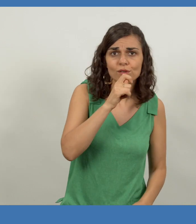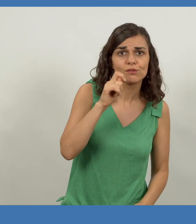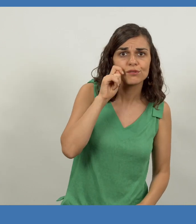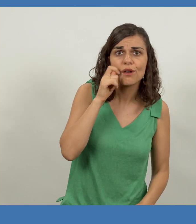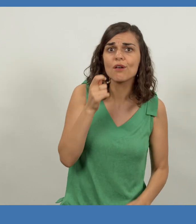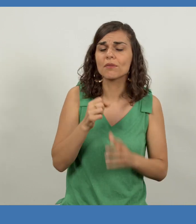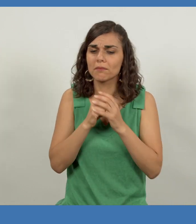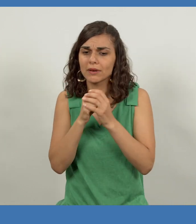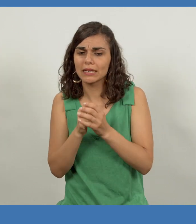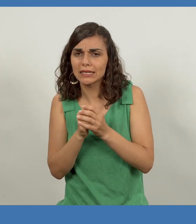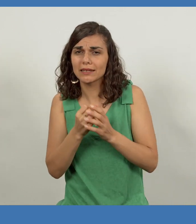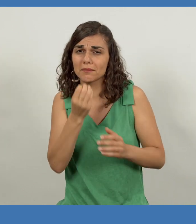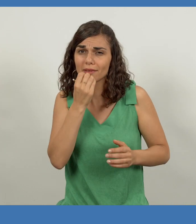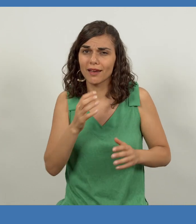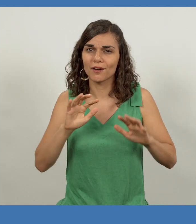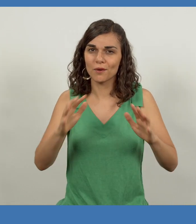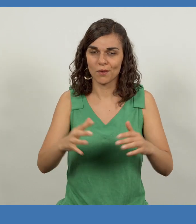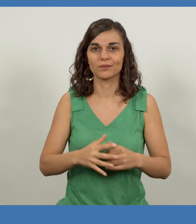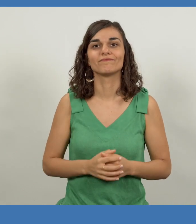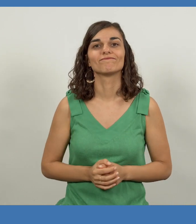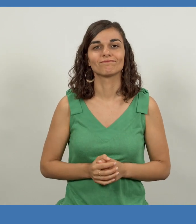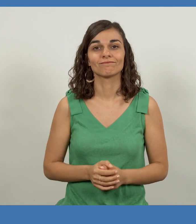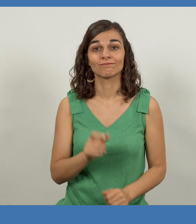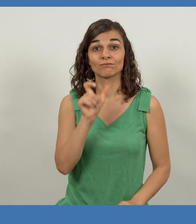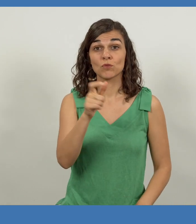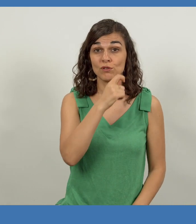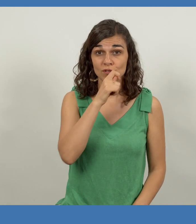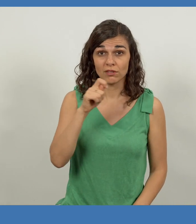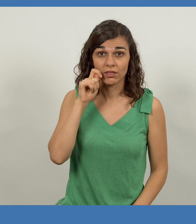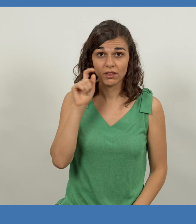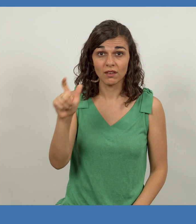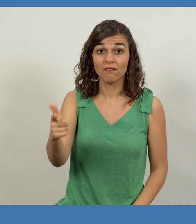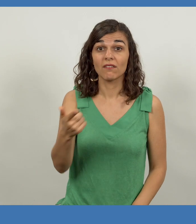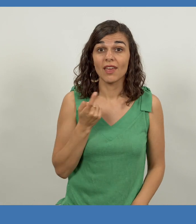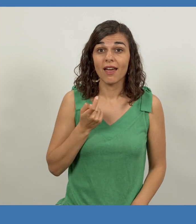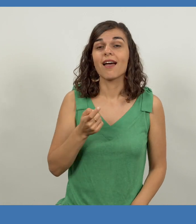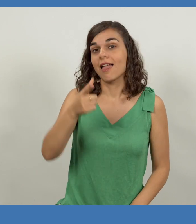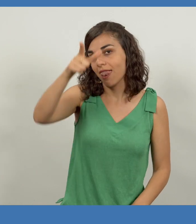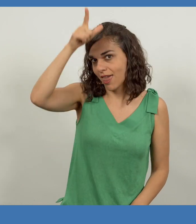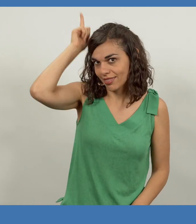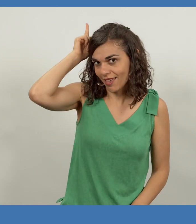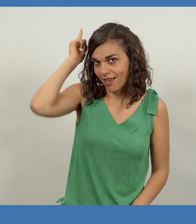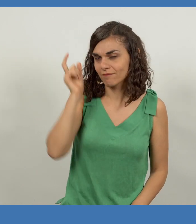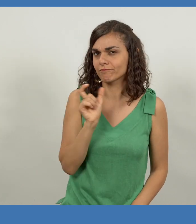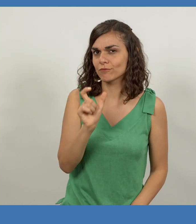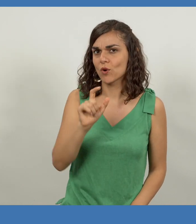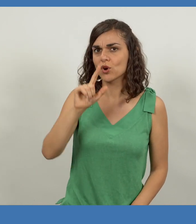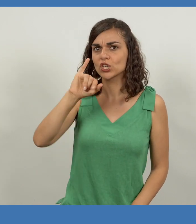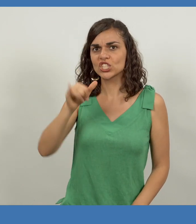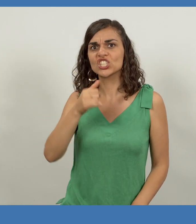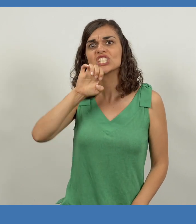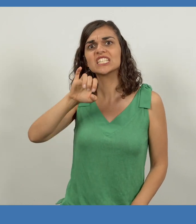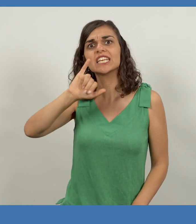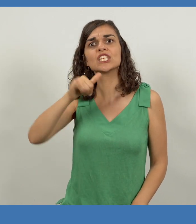bien jeûner et prier ?» Le mot jeûner vient d'un mot latin, jejunum, qui est la partie centrale